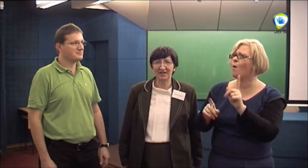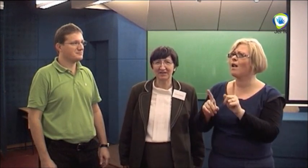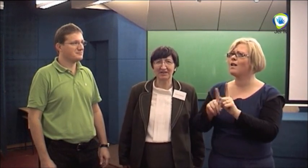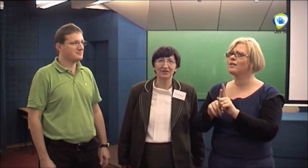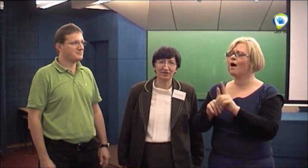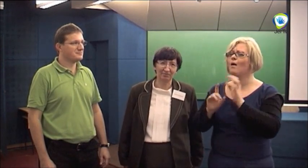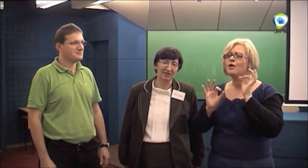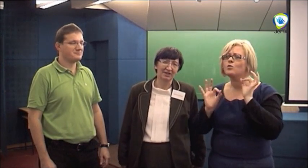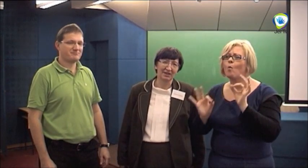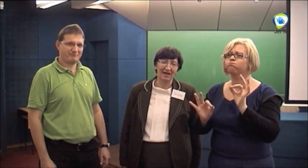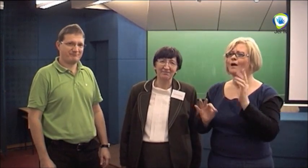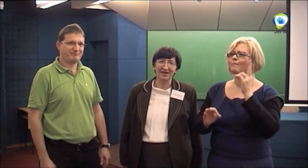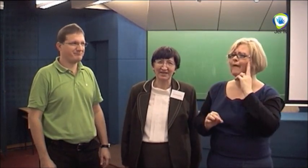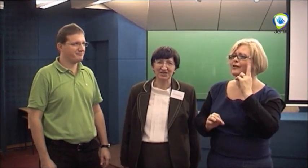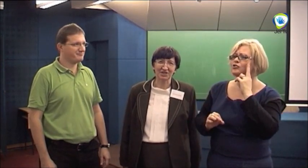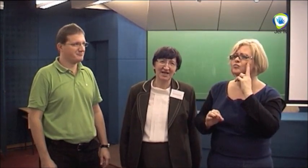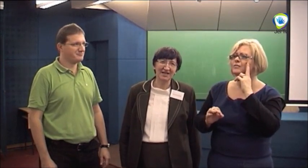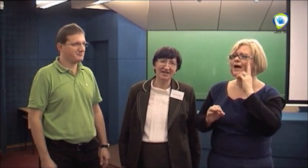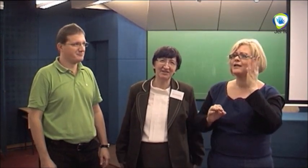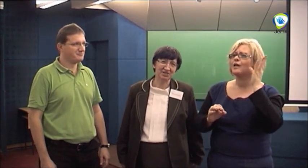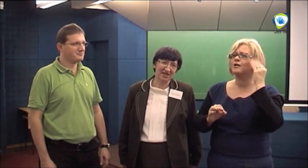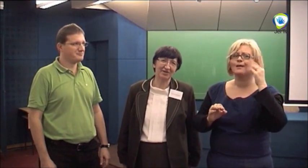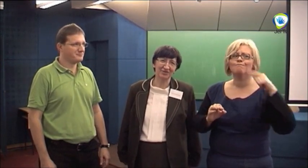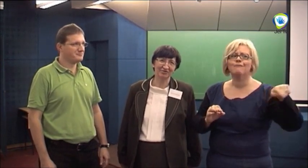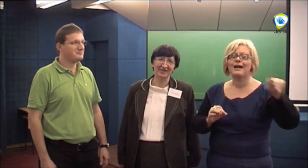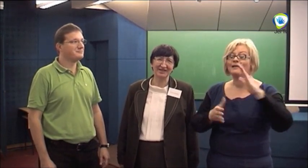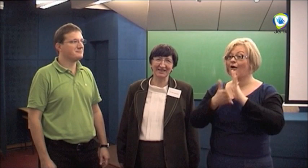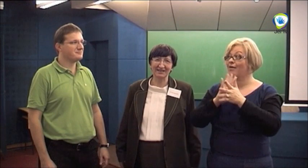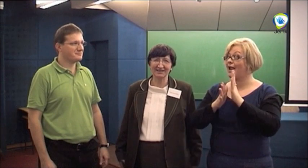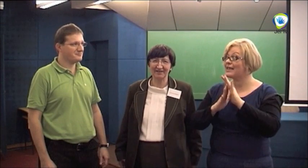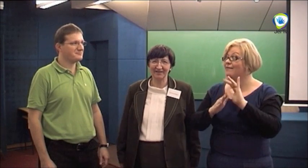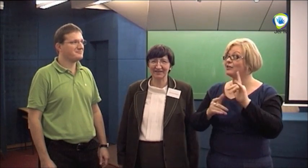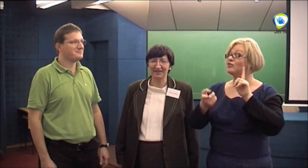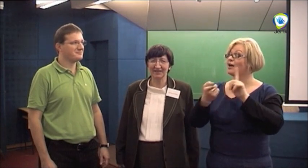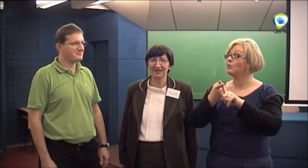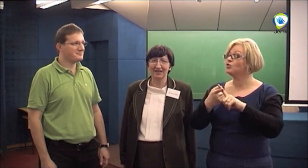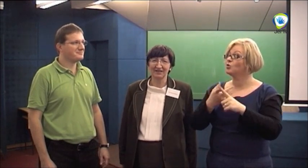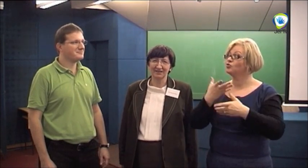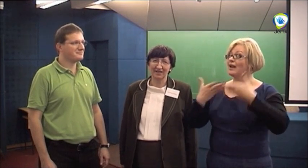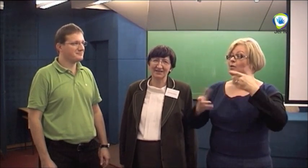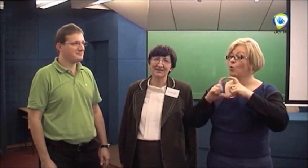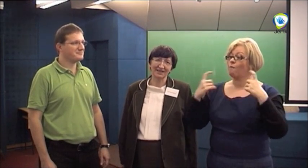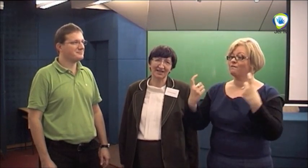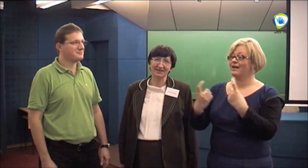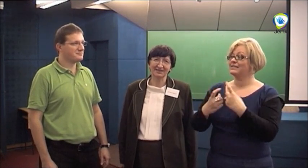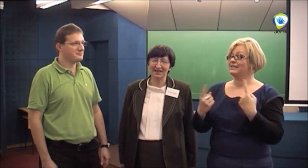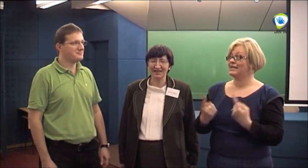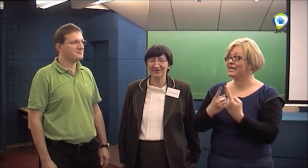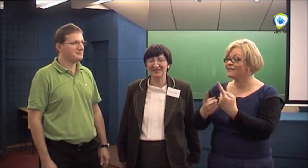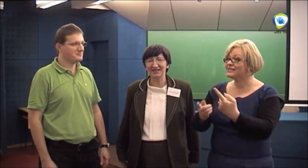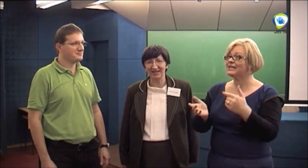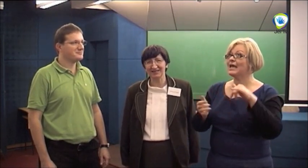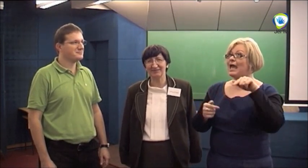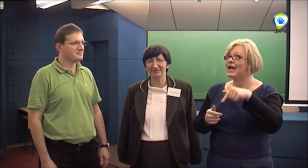megismerni több embernek is a jelnyelvet, és erről egy konferenciát szervezni. Ez 2009-ben